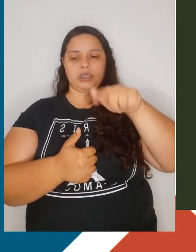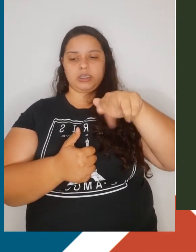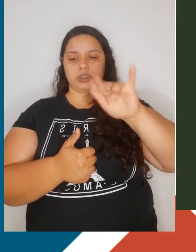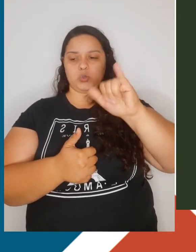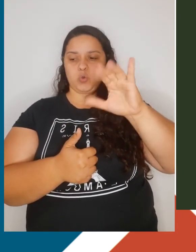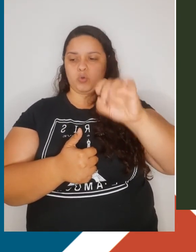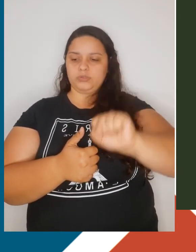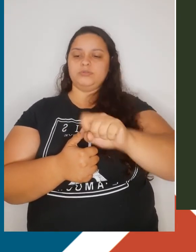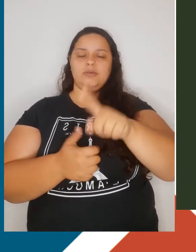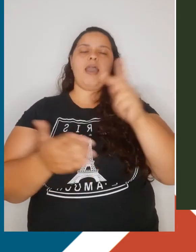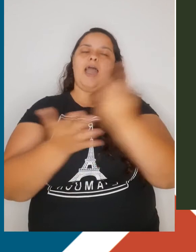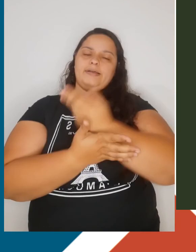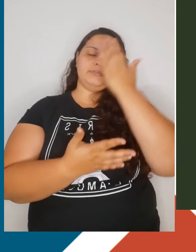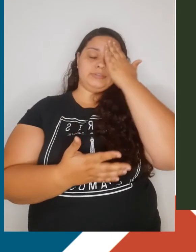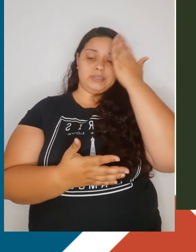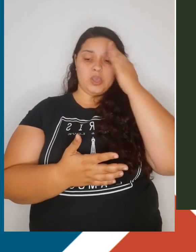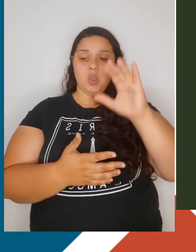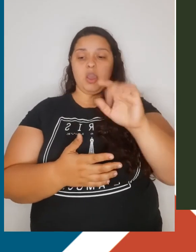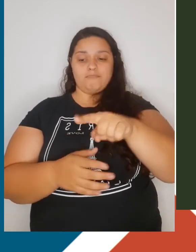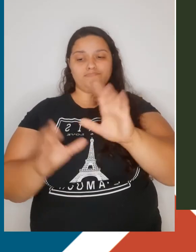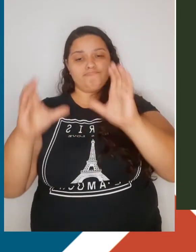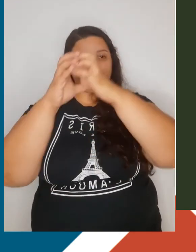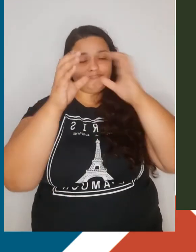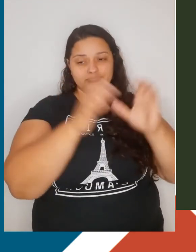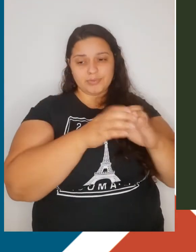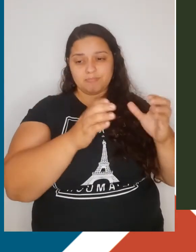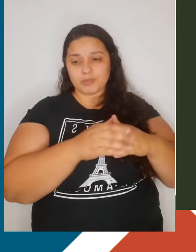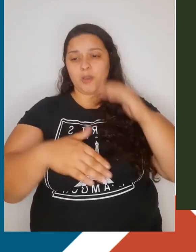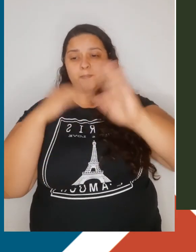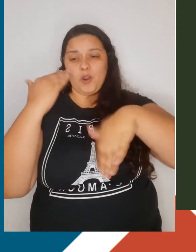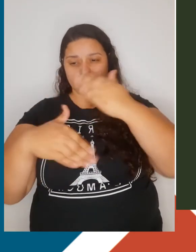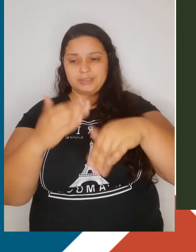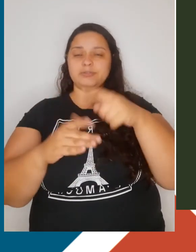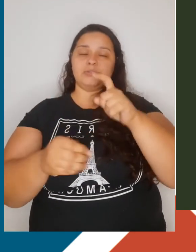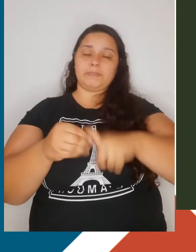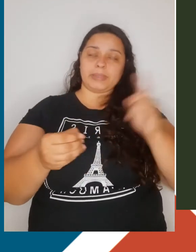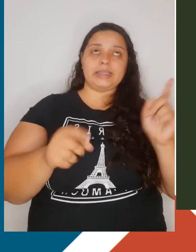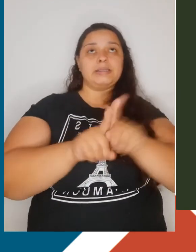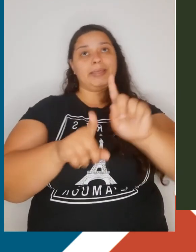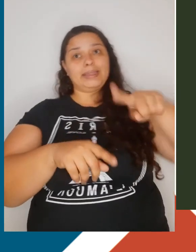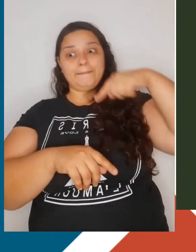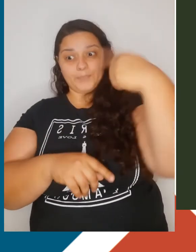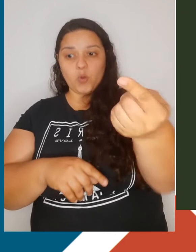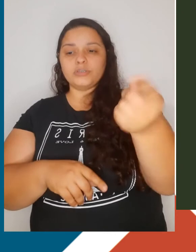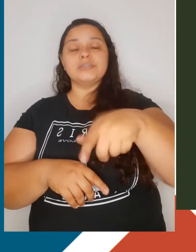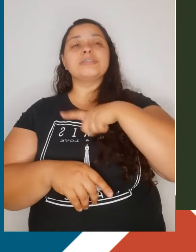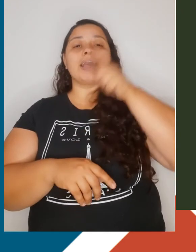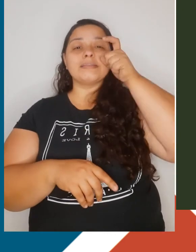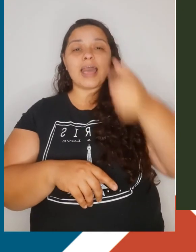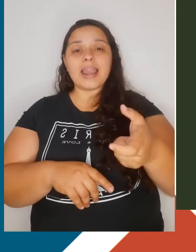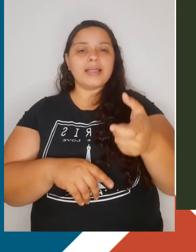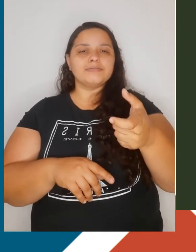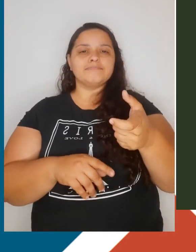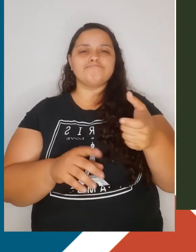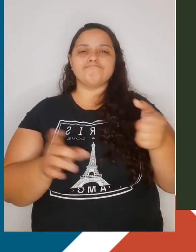Essa alternativa também está incorreta. Na verdade, as oligarquias que se formam durante os processos de independência e pós-independência têm